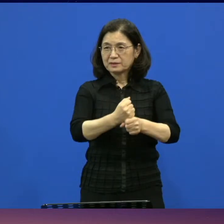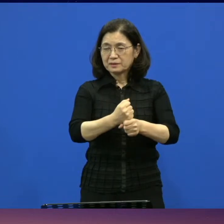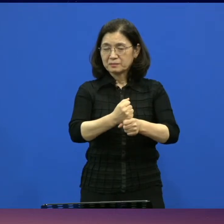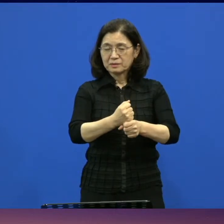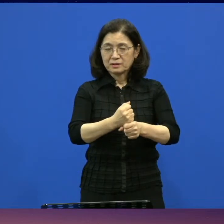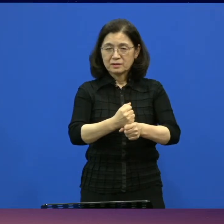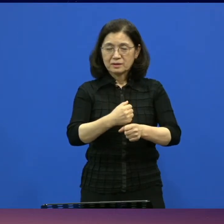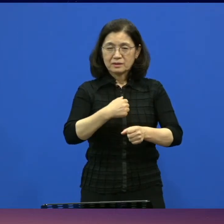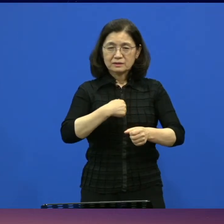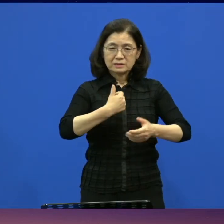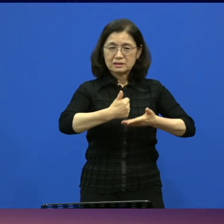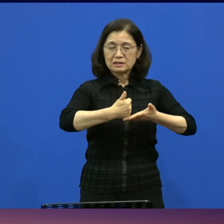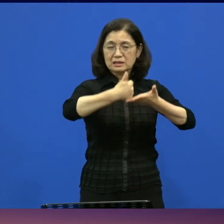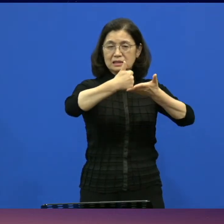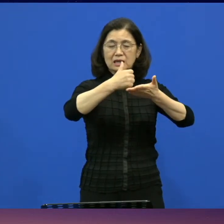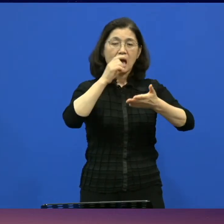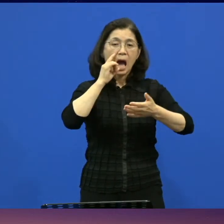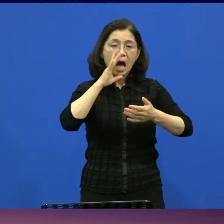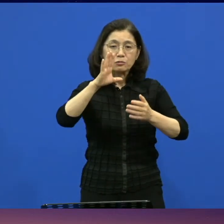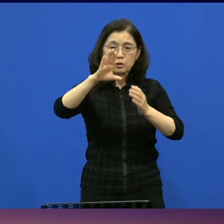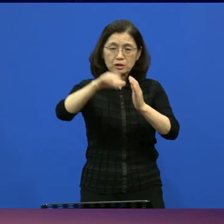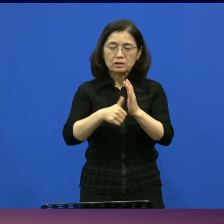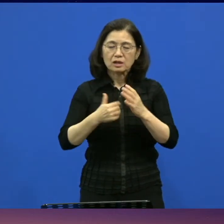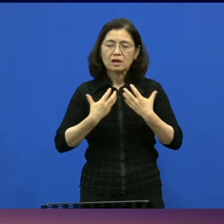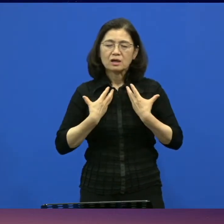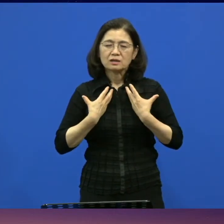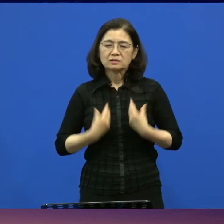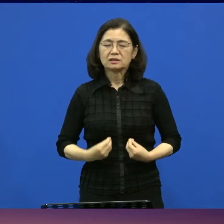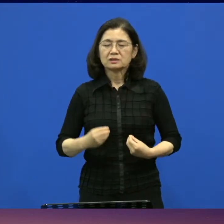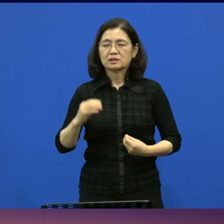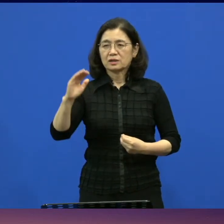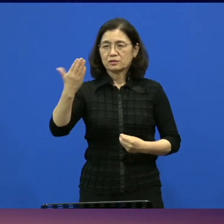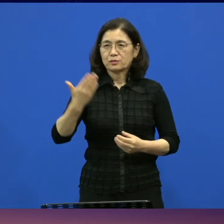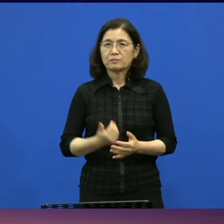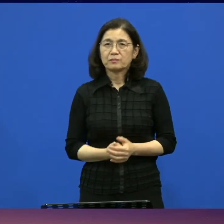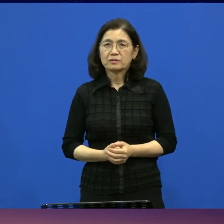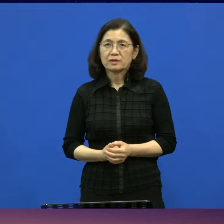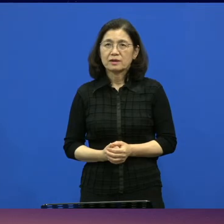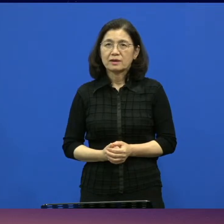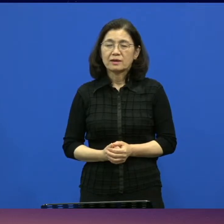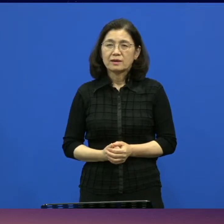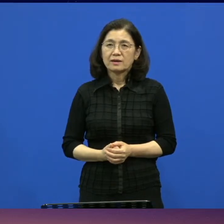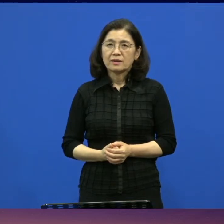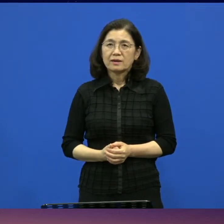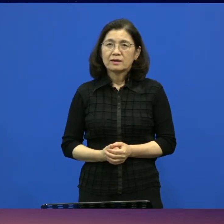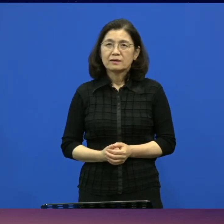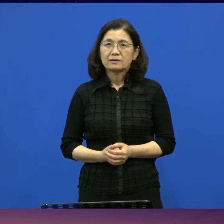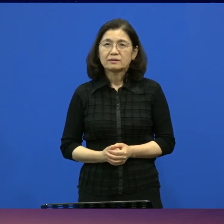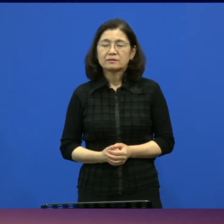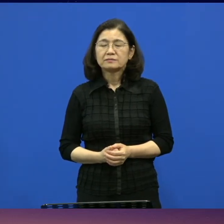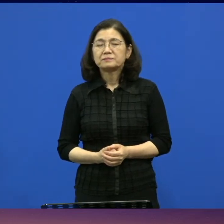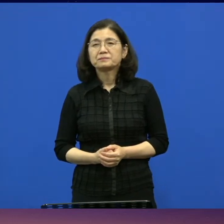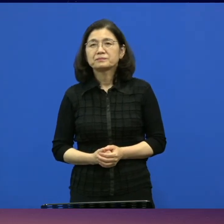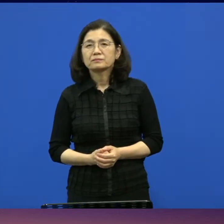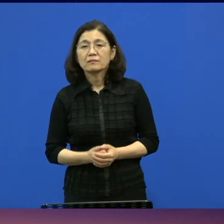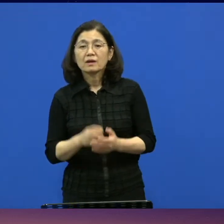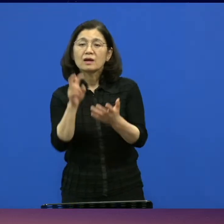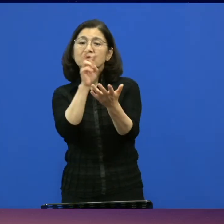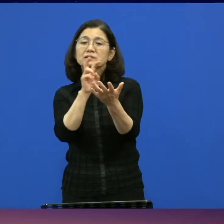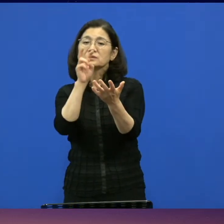좌절되니까 불행하고 우려한 거예요. 하나님 한 분만 높아지신다, 우리가 찬송은 하는데 그게 아니에요. 실제로는